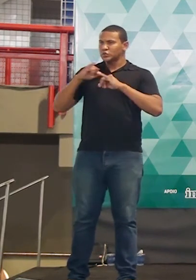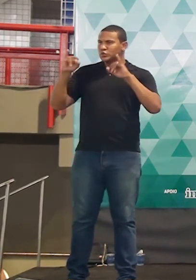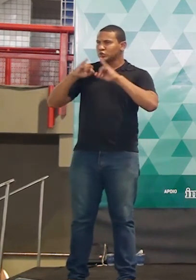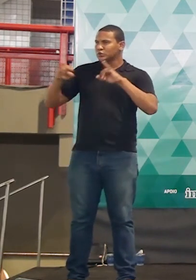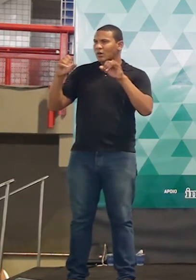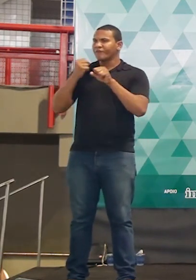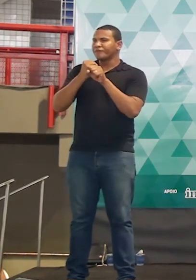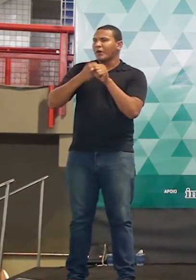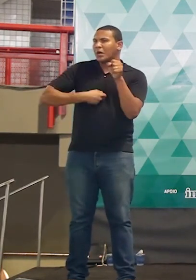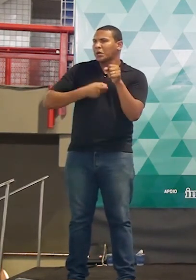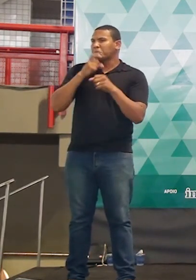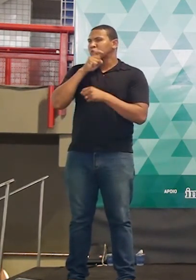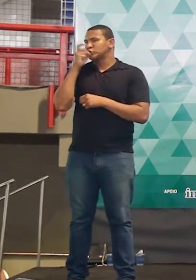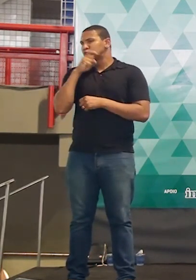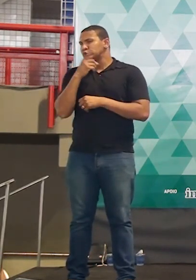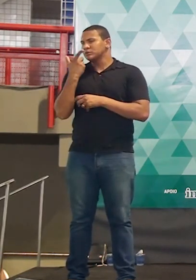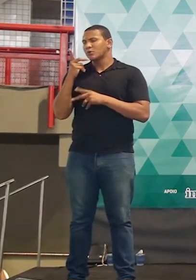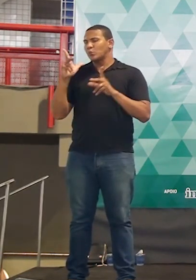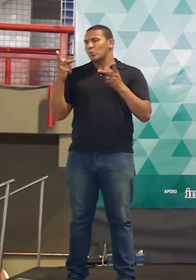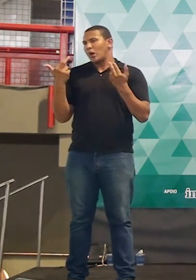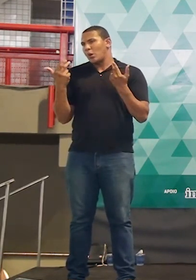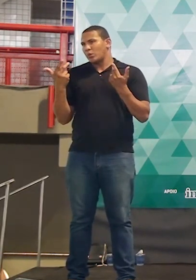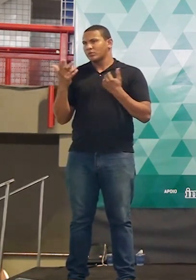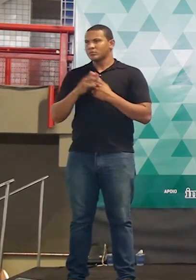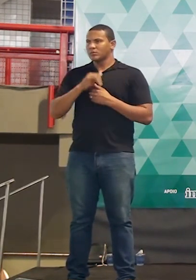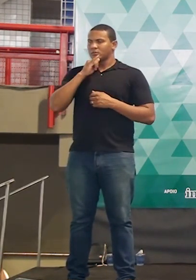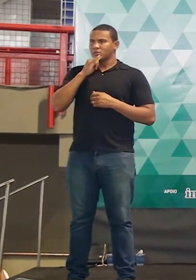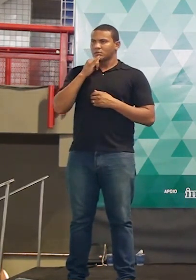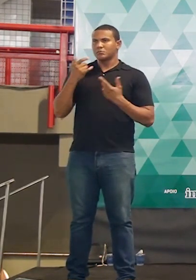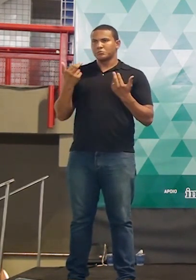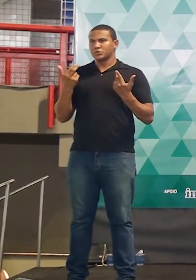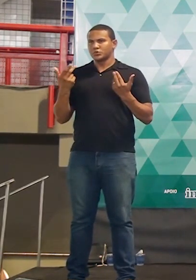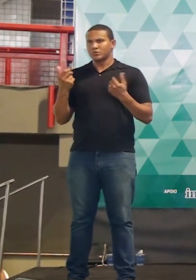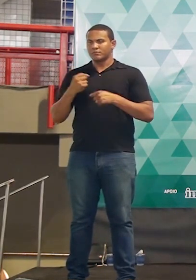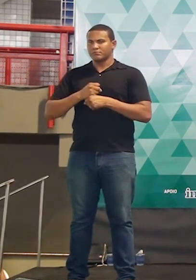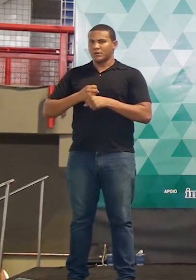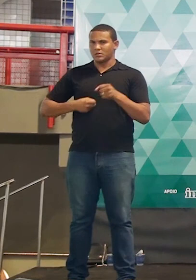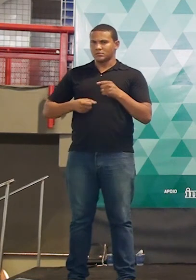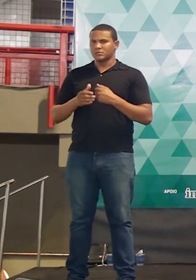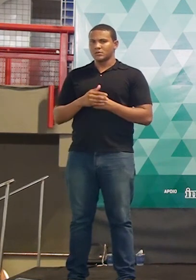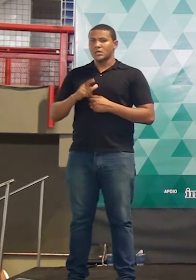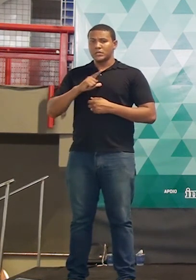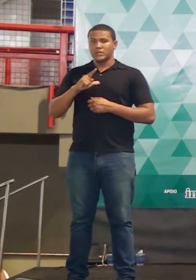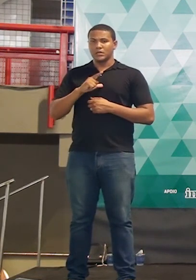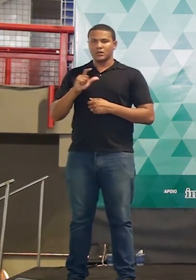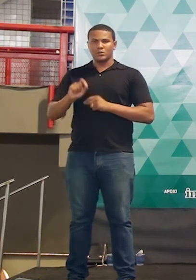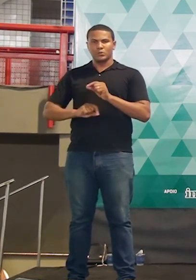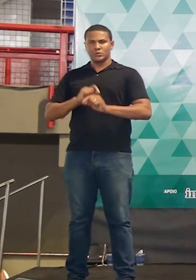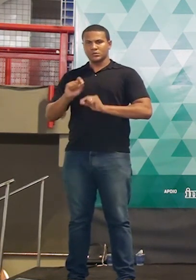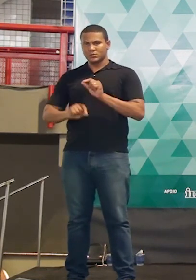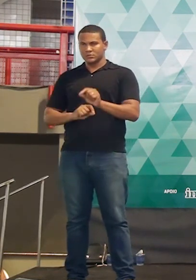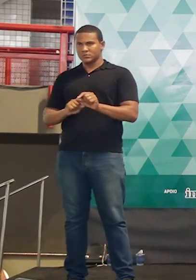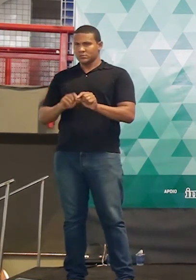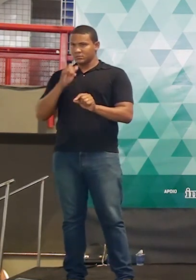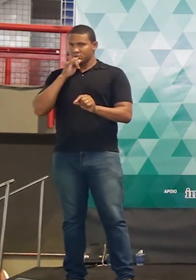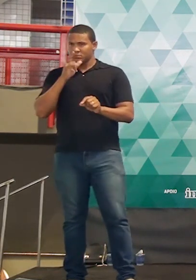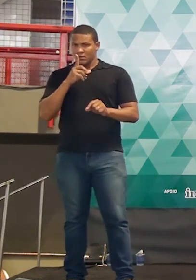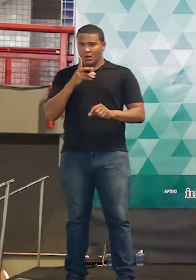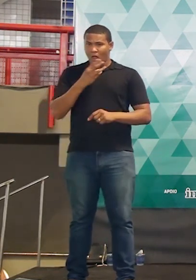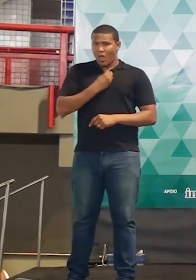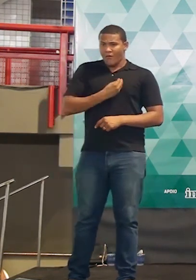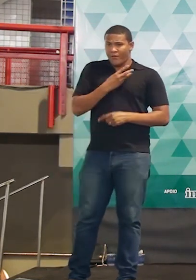falaciosas é a mesma coisa que mentirosas, com notícias falaciosas que comprometem a vida física